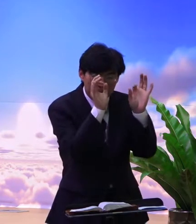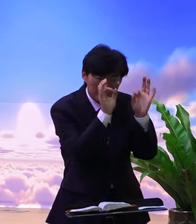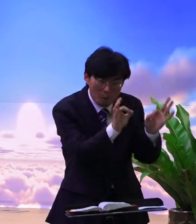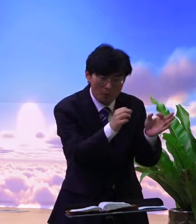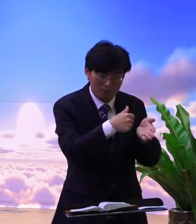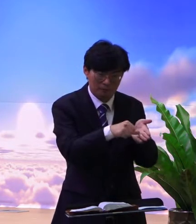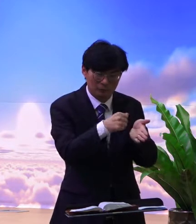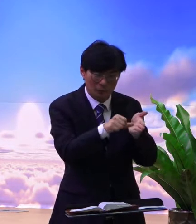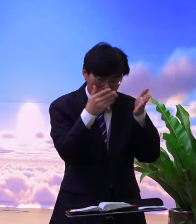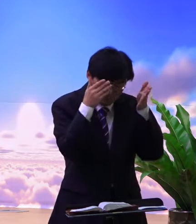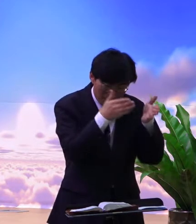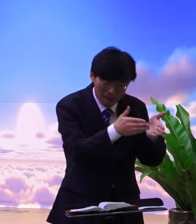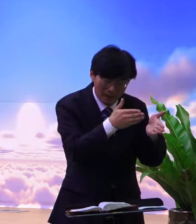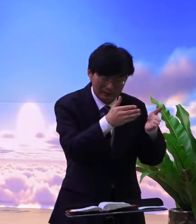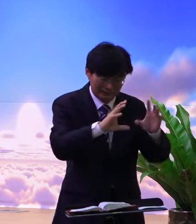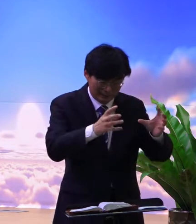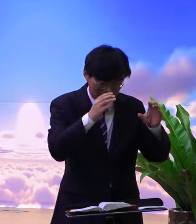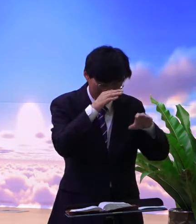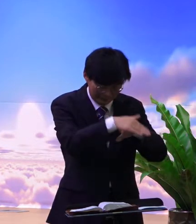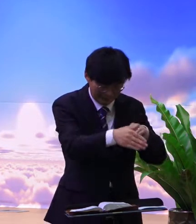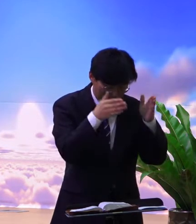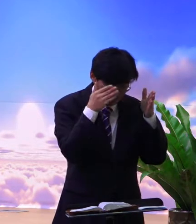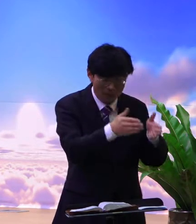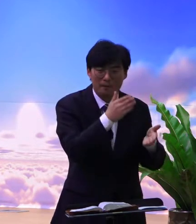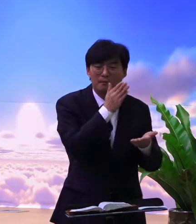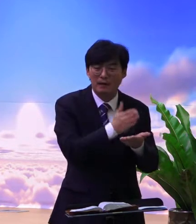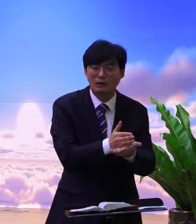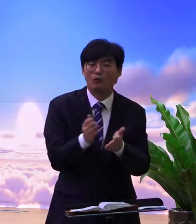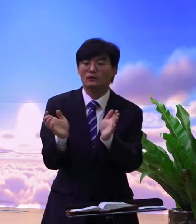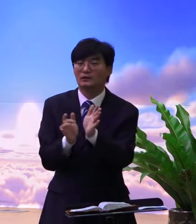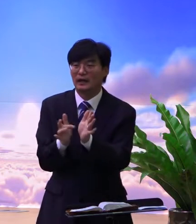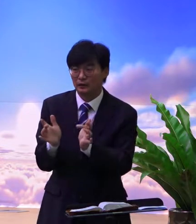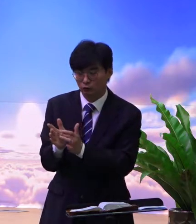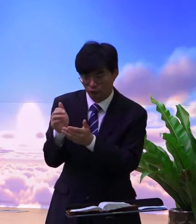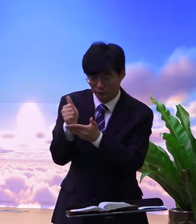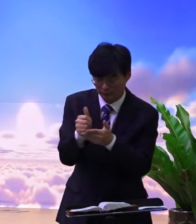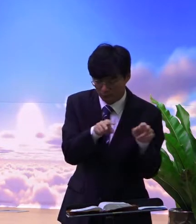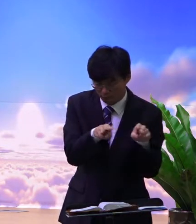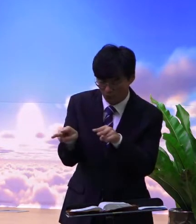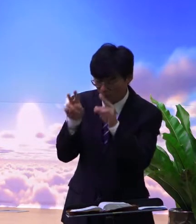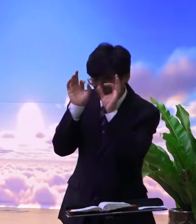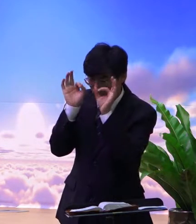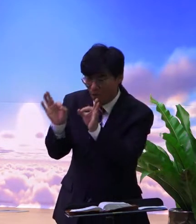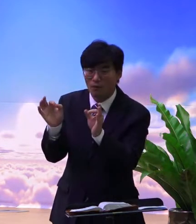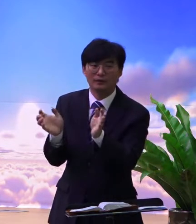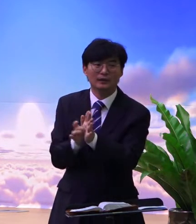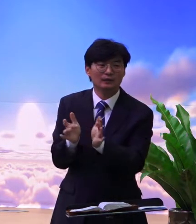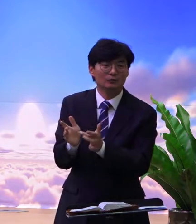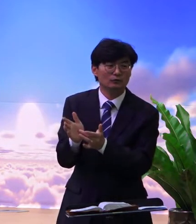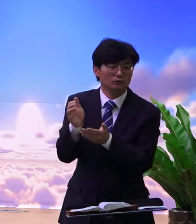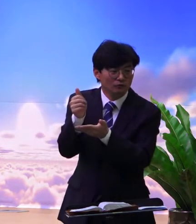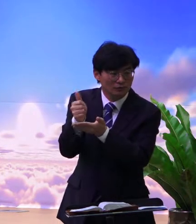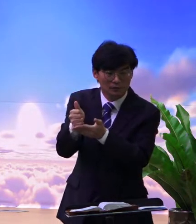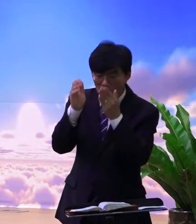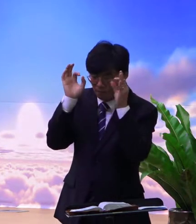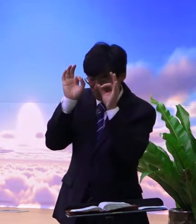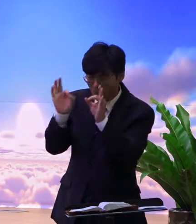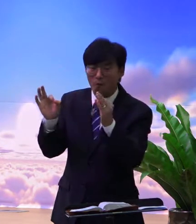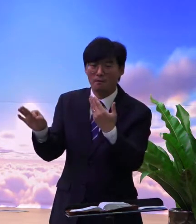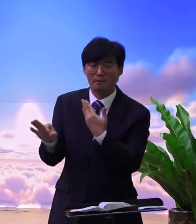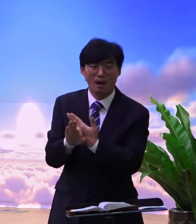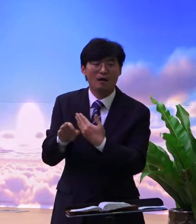것입니다. 예수님을 바라보는 것입니다. 우리가 환경에 초점을 맞추고 거기를 바라보면 믿음이란 게 있을 수가